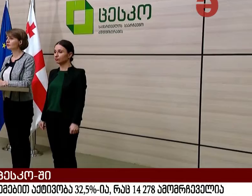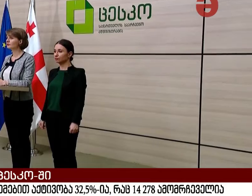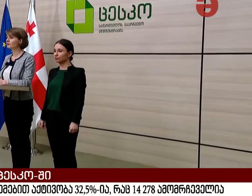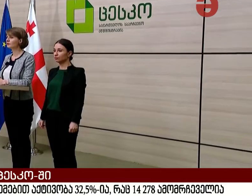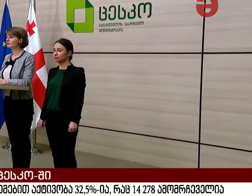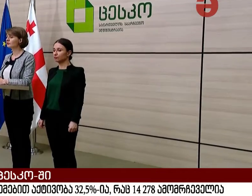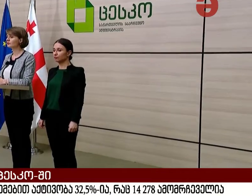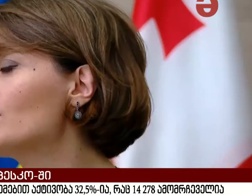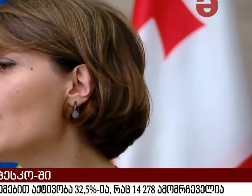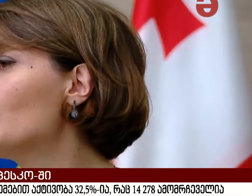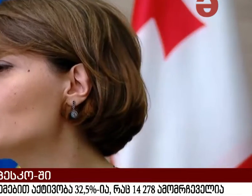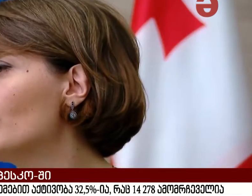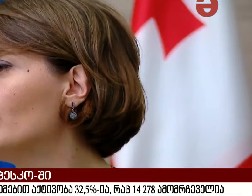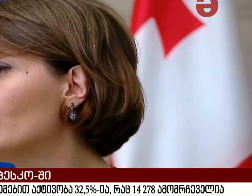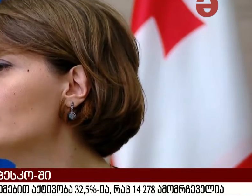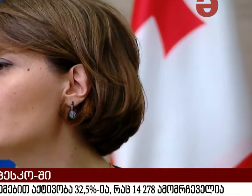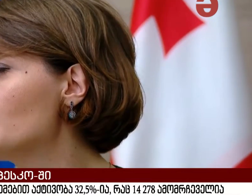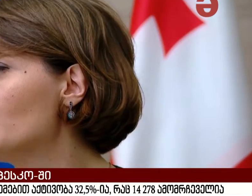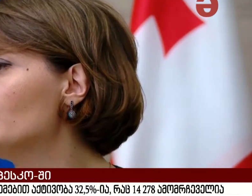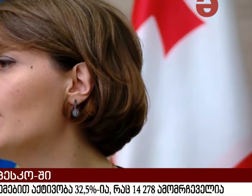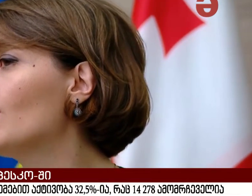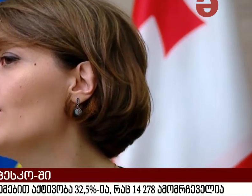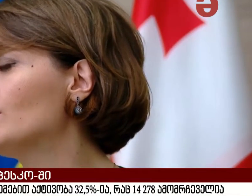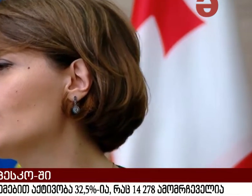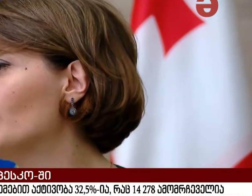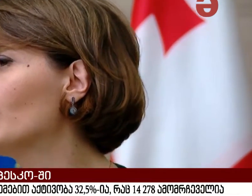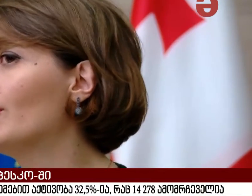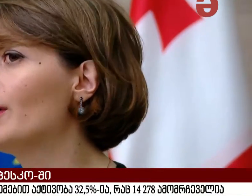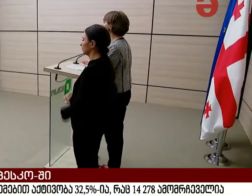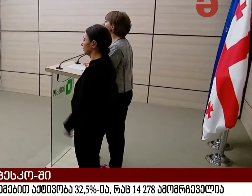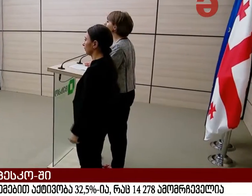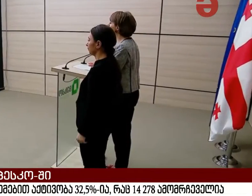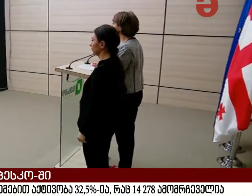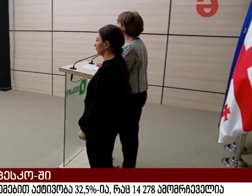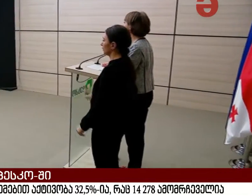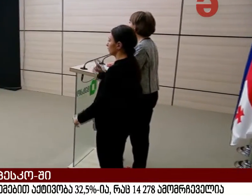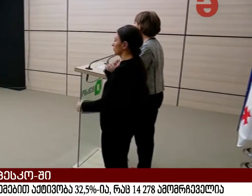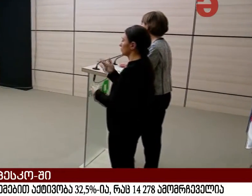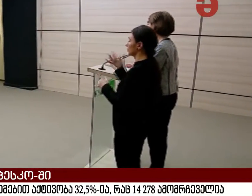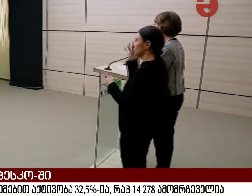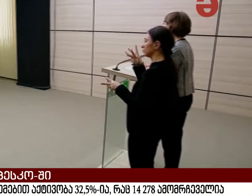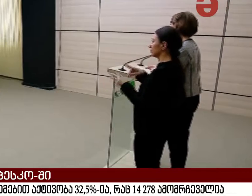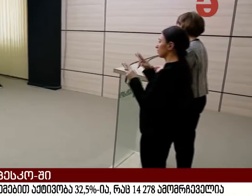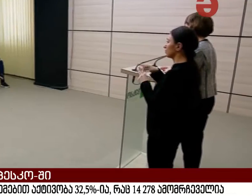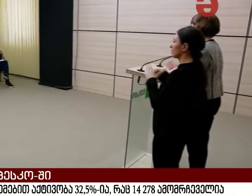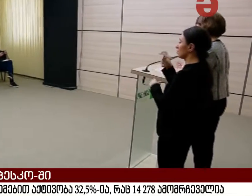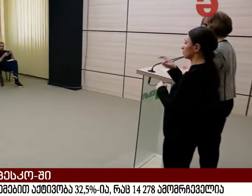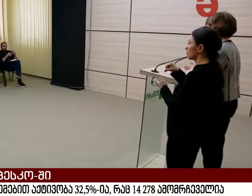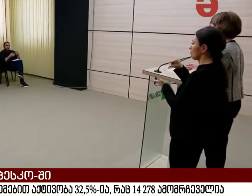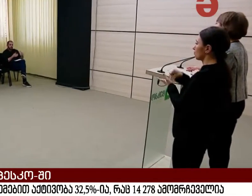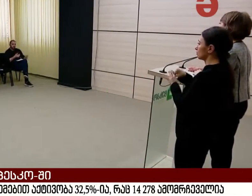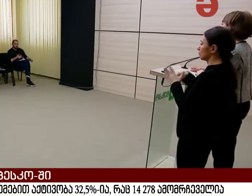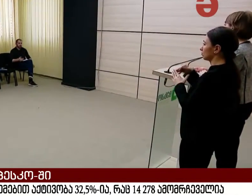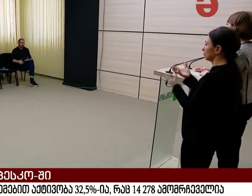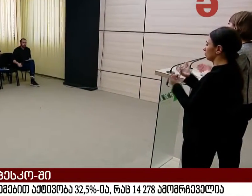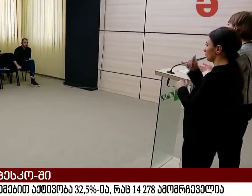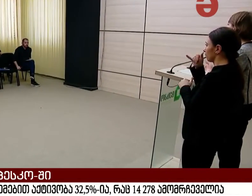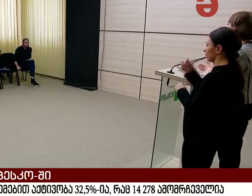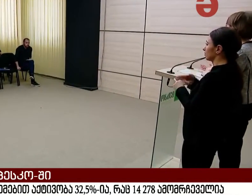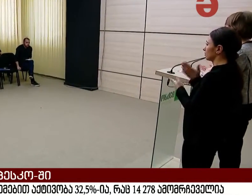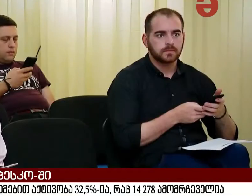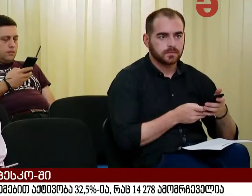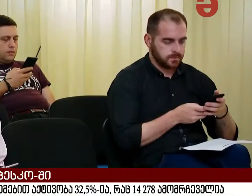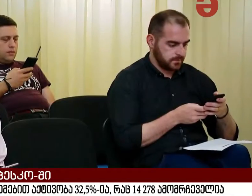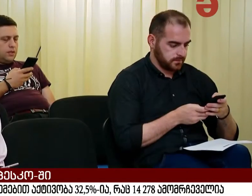რამდენიმე უბანზე მომხდარ ინციდენტთან დაკავშირებით. მათ შორის არის მთაწმინდის პირველი საარჩევნო უბანი, სადაც სამგორის, კრწანისის და